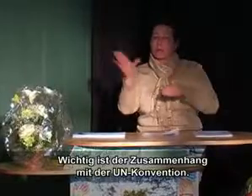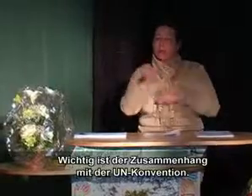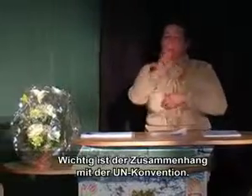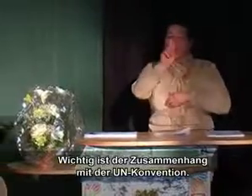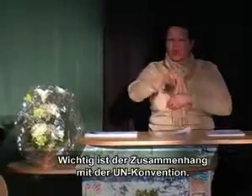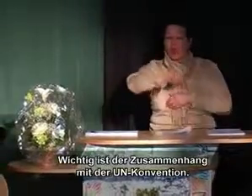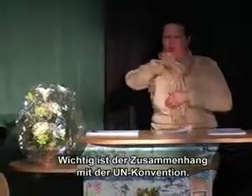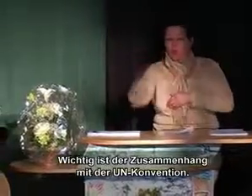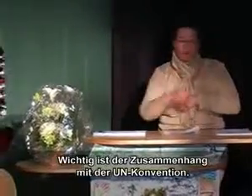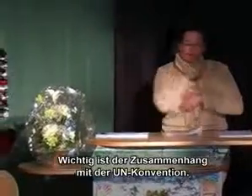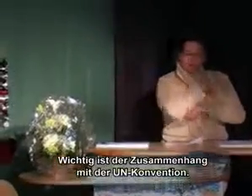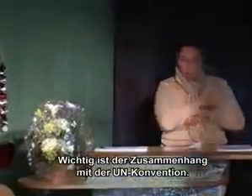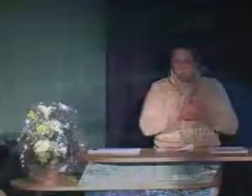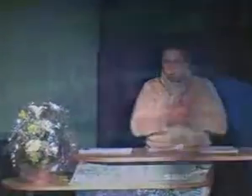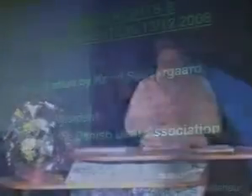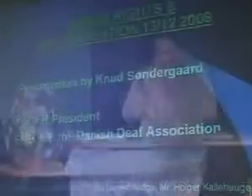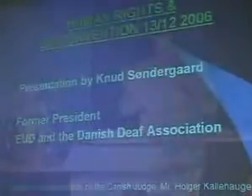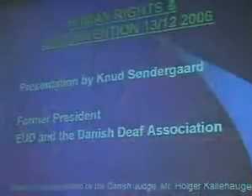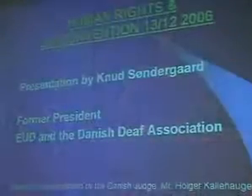Wichtig ist der Zusammenhang mit der UN-Konvention.